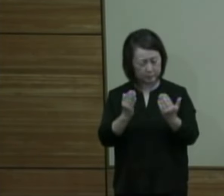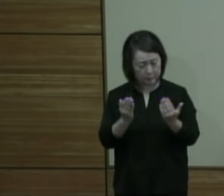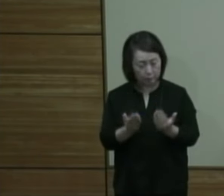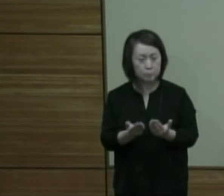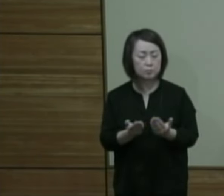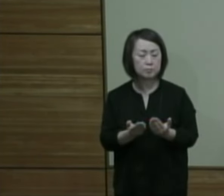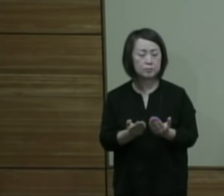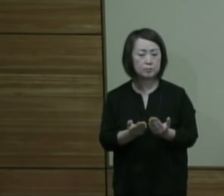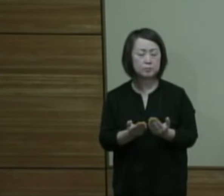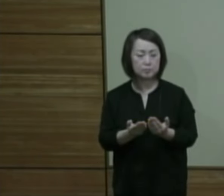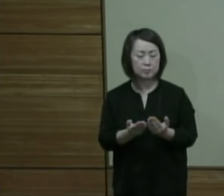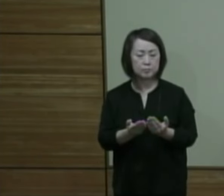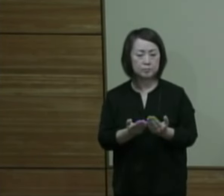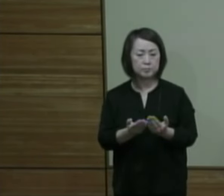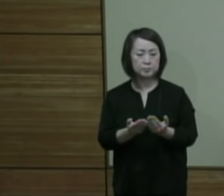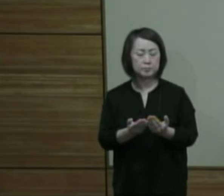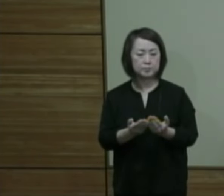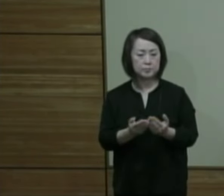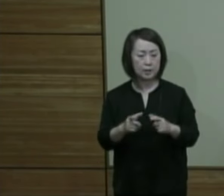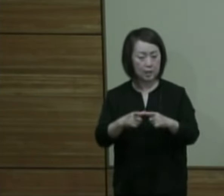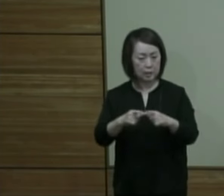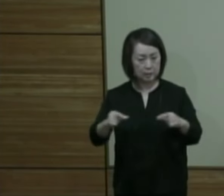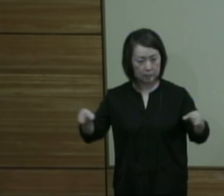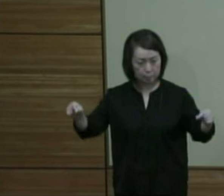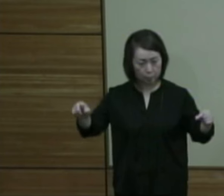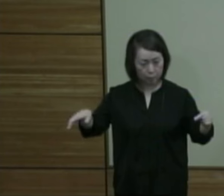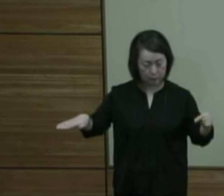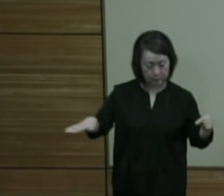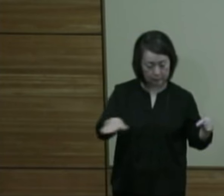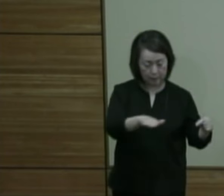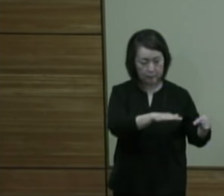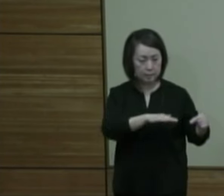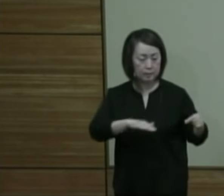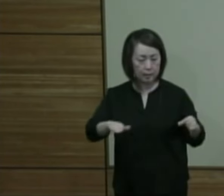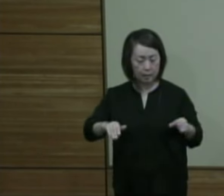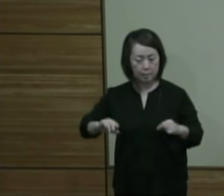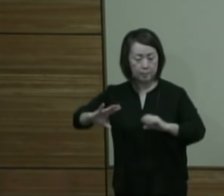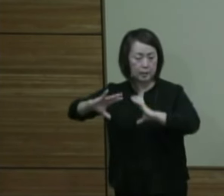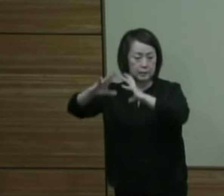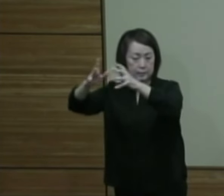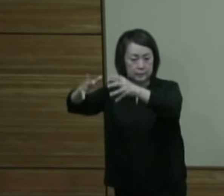ども、日本全体としてもですね、あるいは世界的